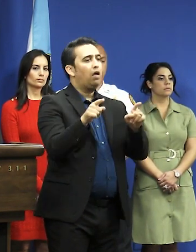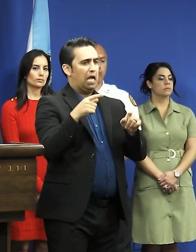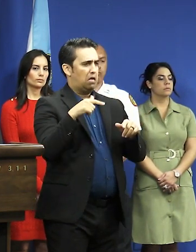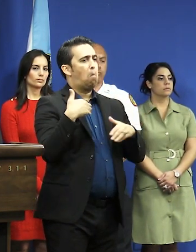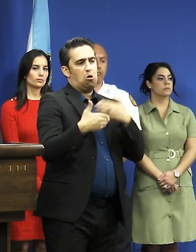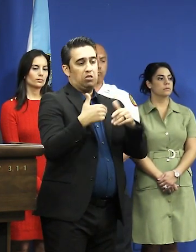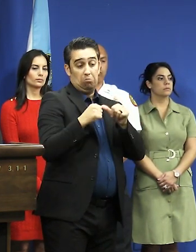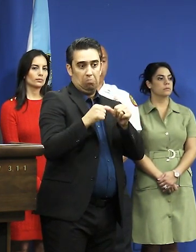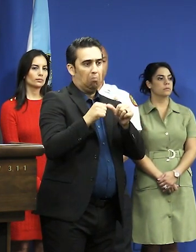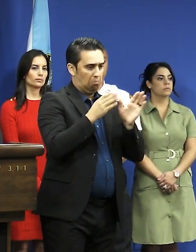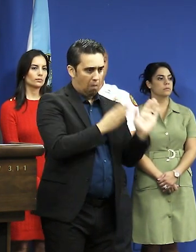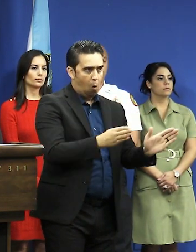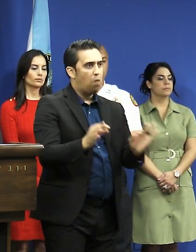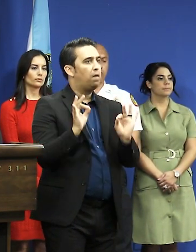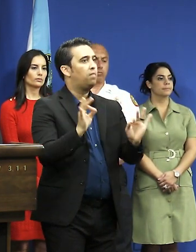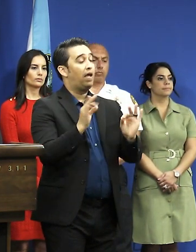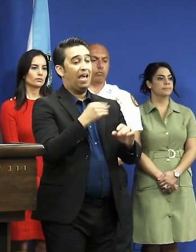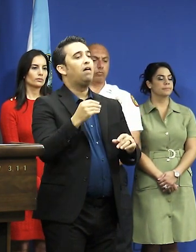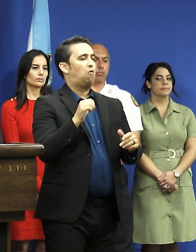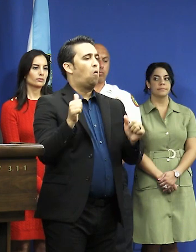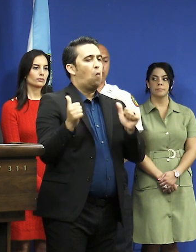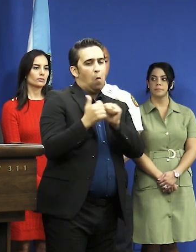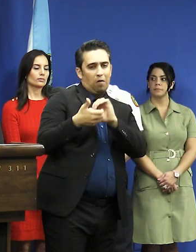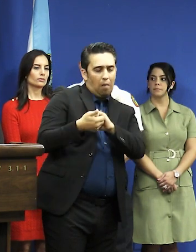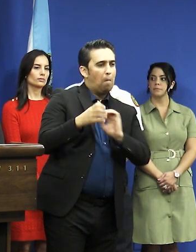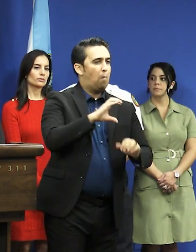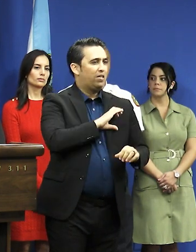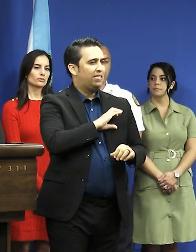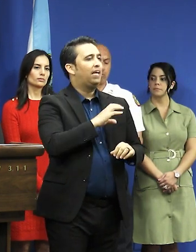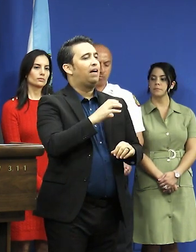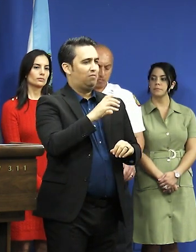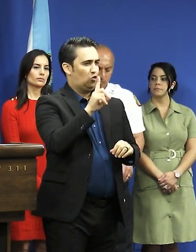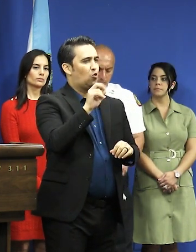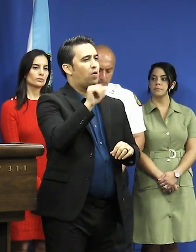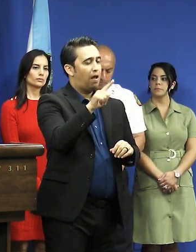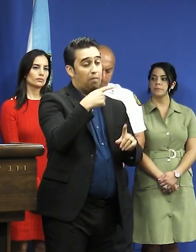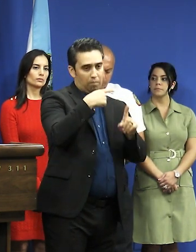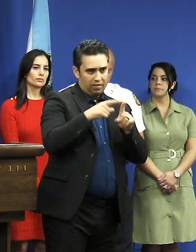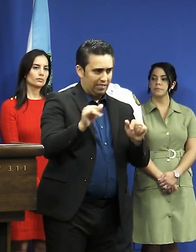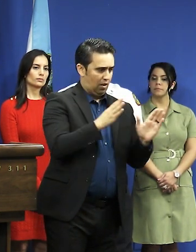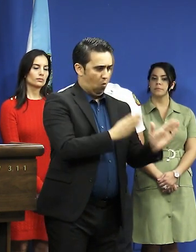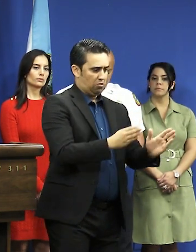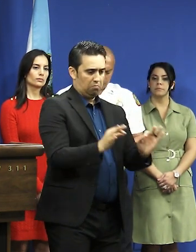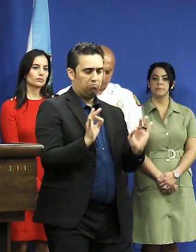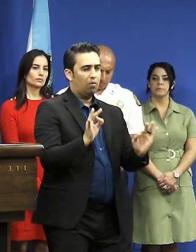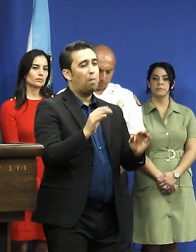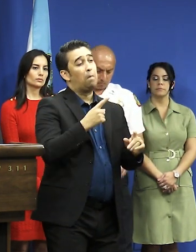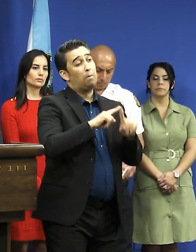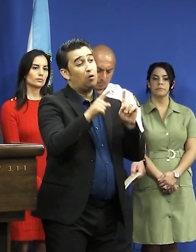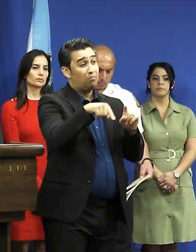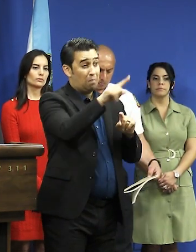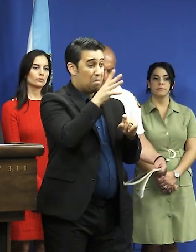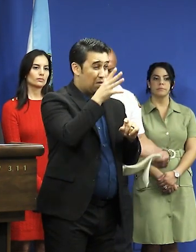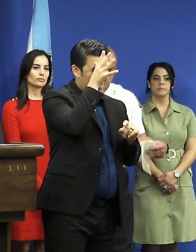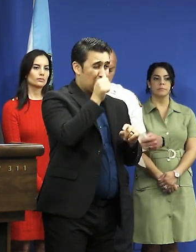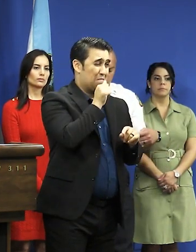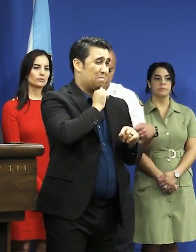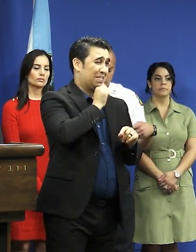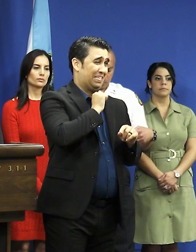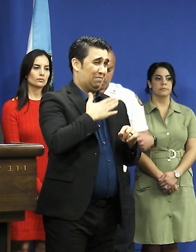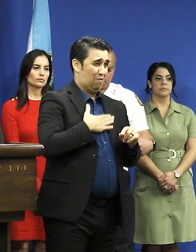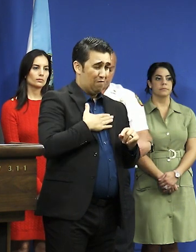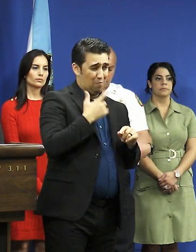con orden y le apreciamos el esfuerzo de la policía de Doral y de distrito en mantener esa orden. Le pedimos, por supuesto, paciencia con los padres durante este